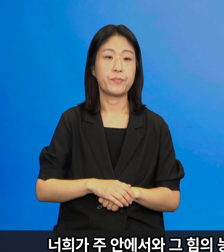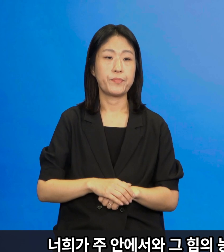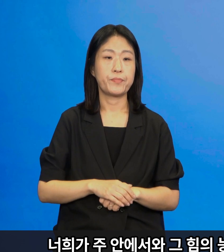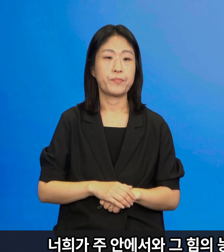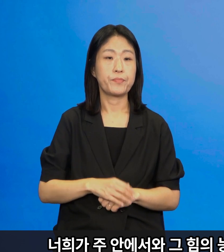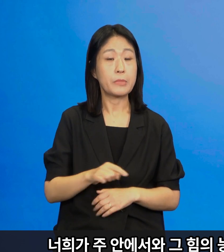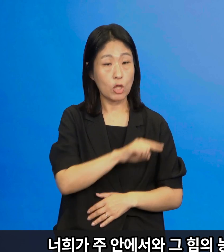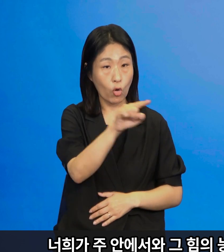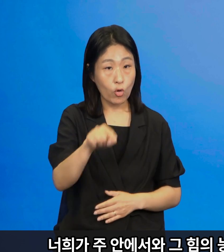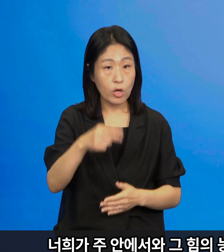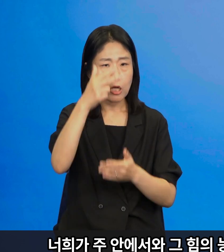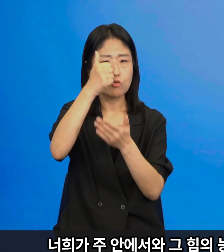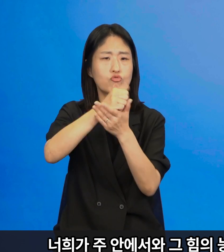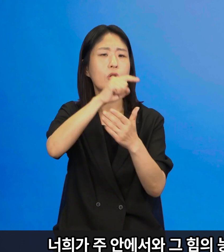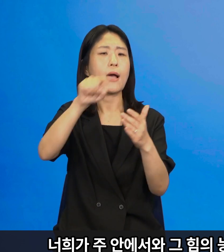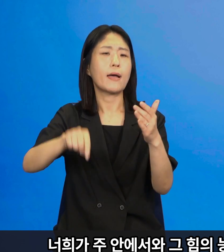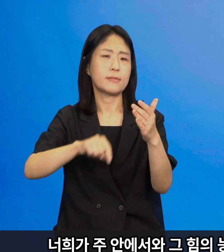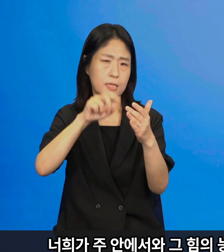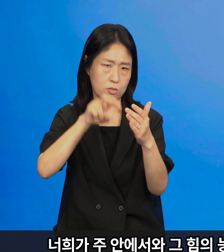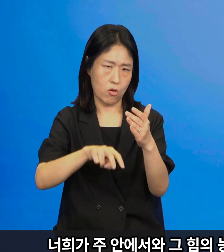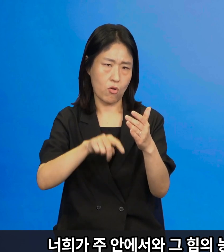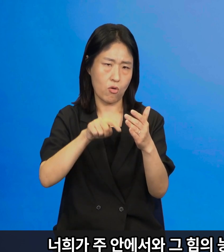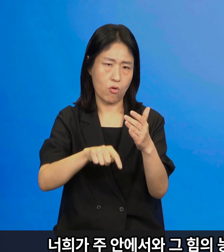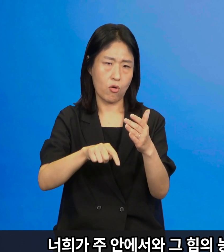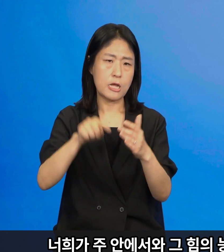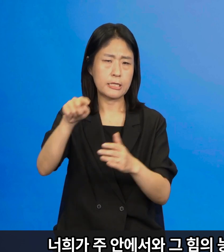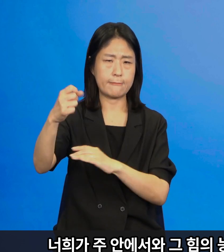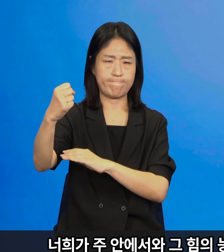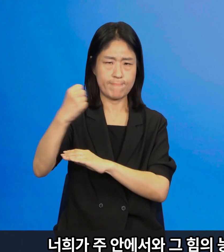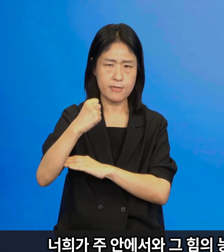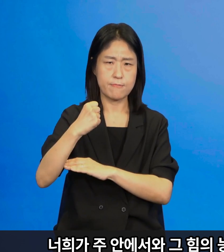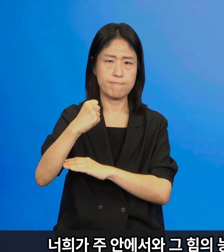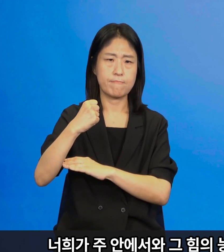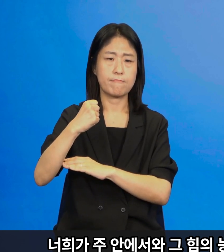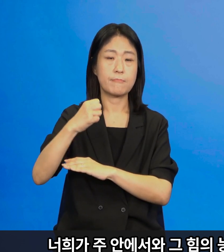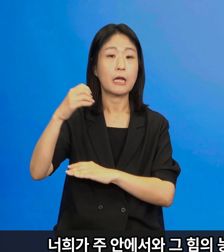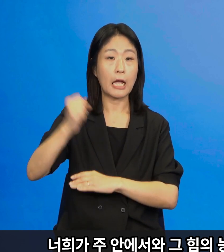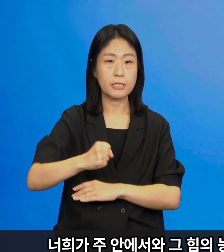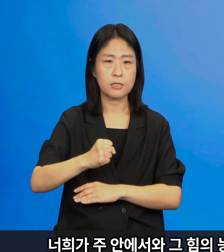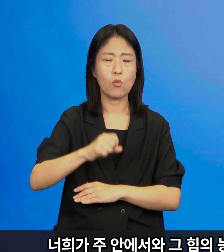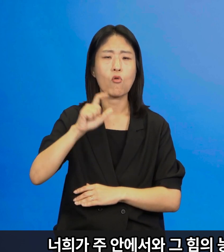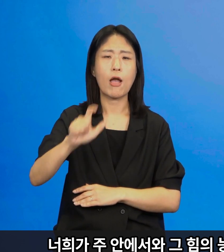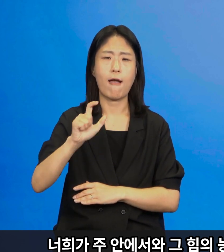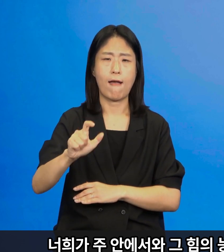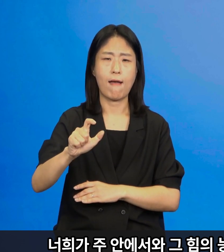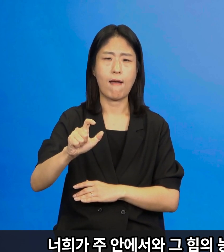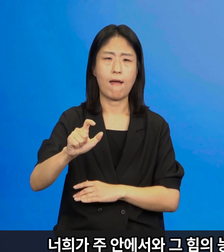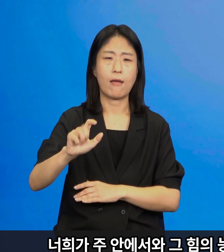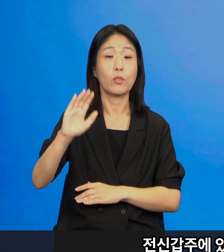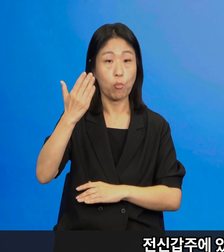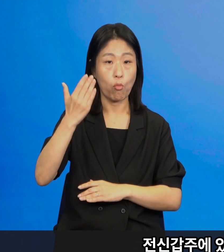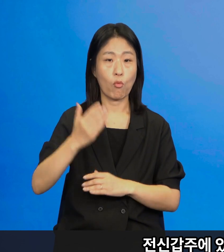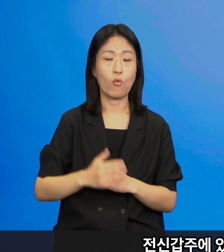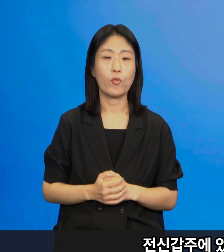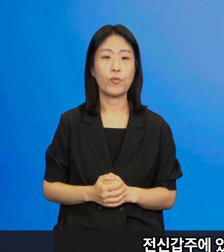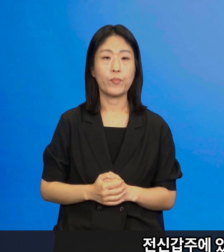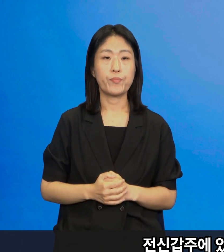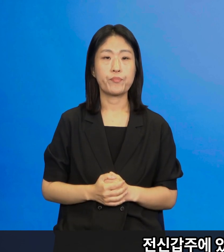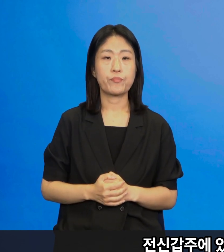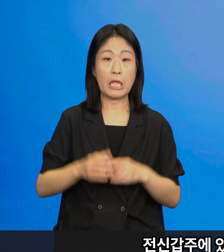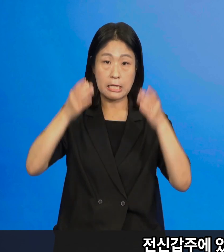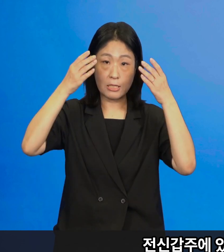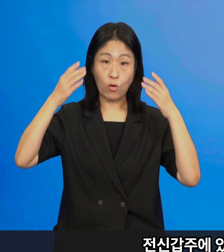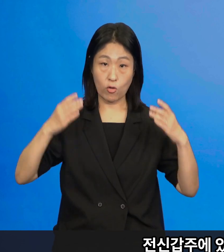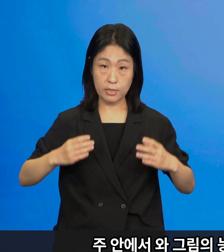이야기입니다. 너희가 주 안에서와 그 힘의 능력으로 강건하여지고, 이것입니다. 전신갑주에 있는 첫